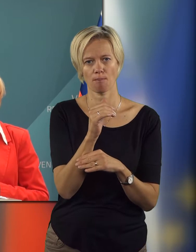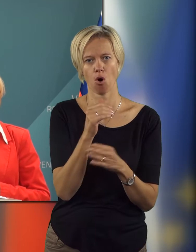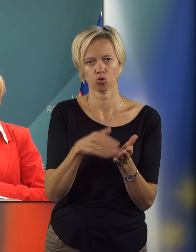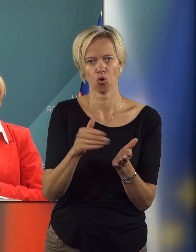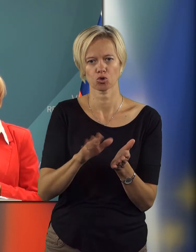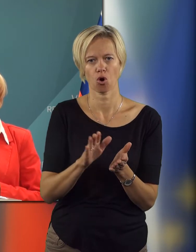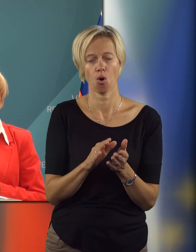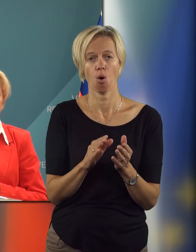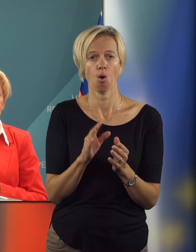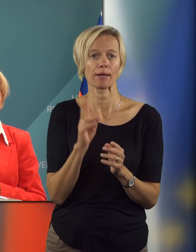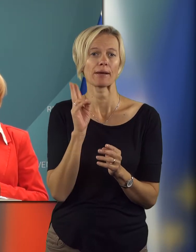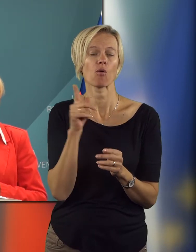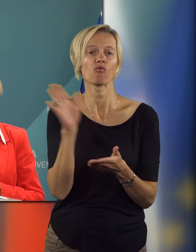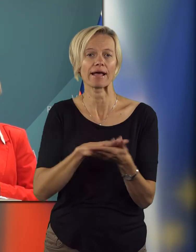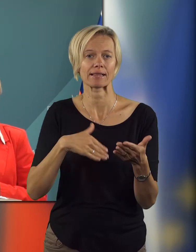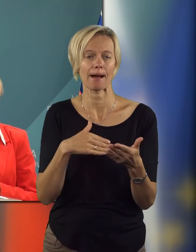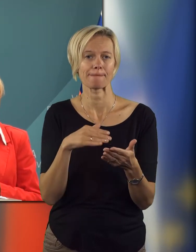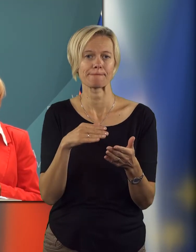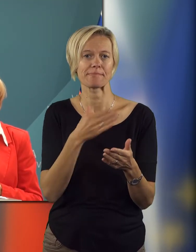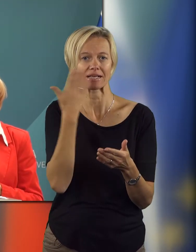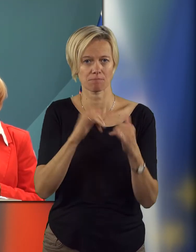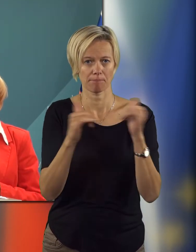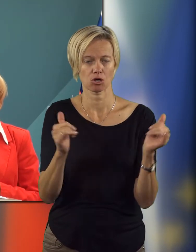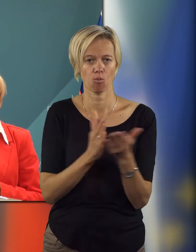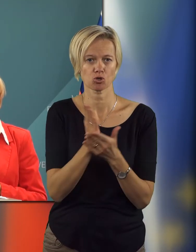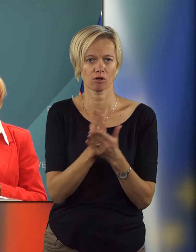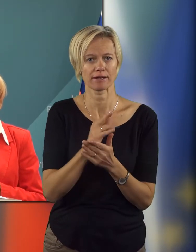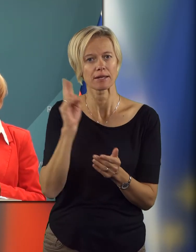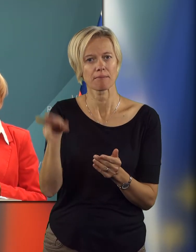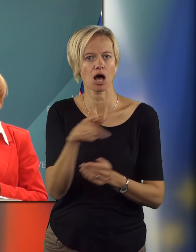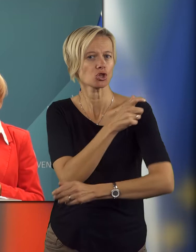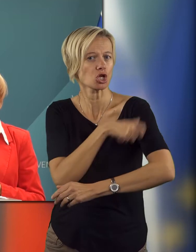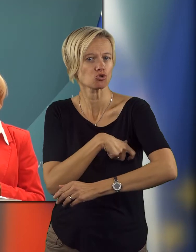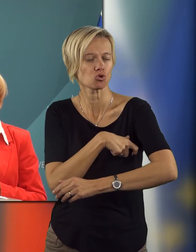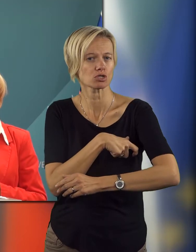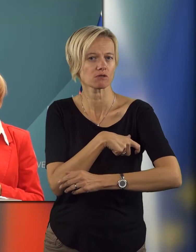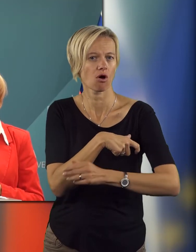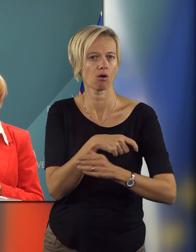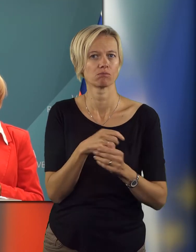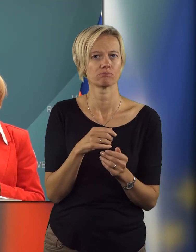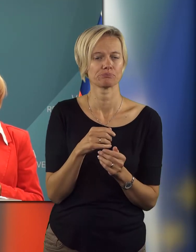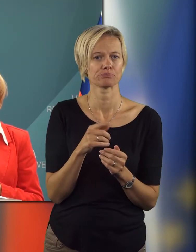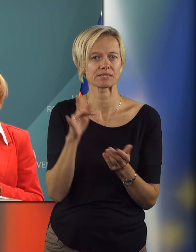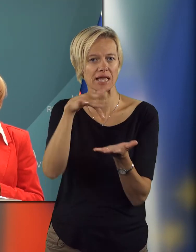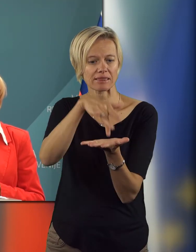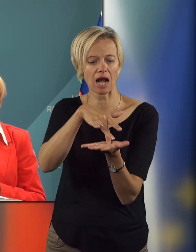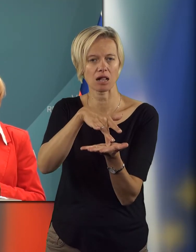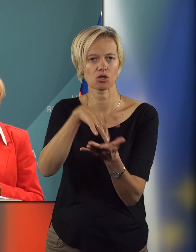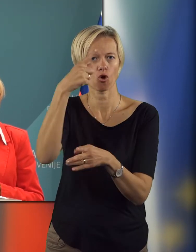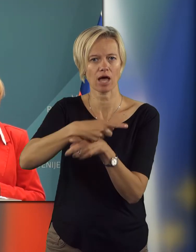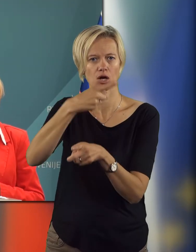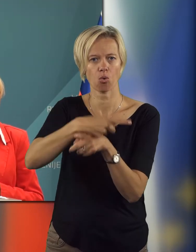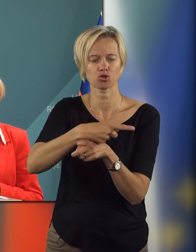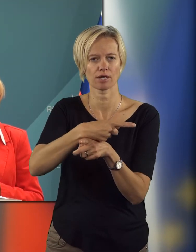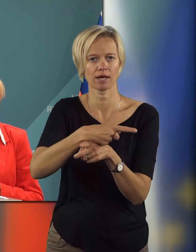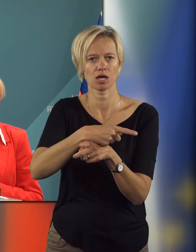In je uvedla praktično brezpapirno poslovanje. Ima dežurstvo in, bi rekla,